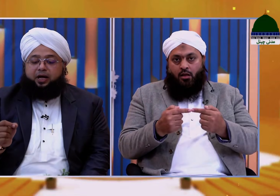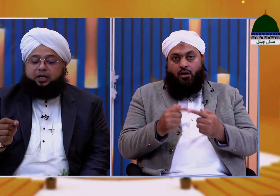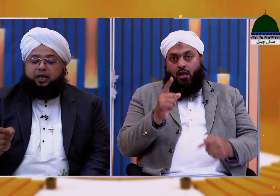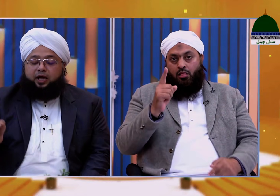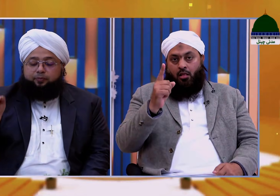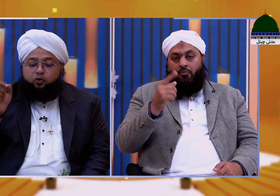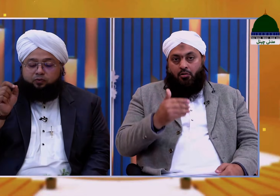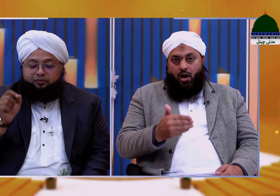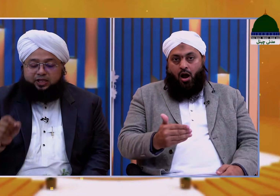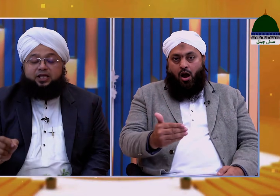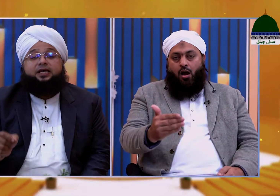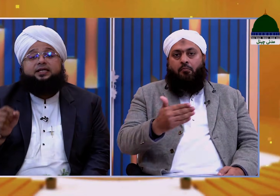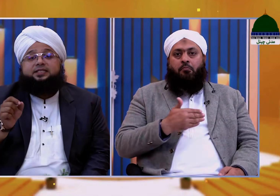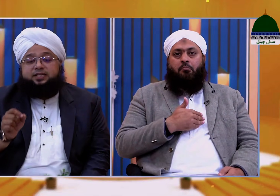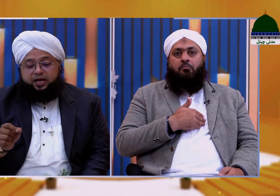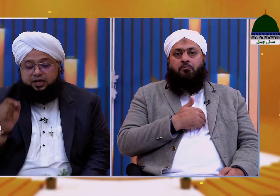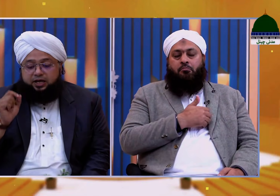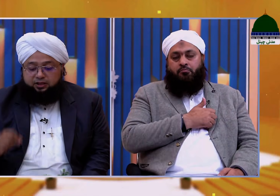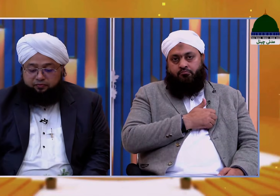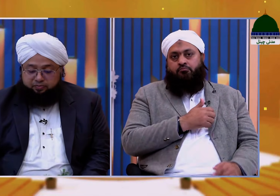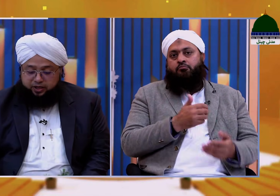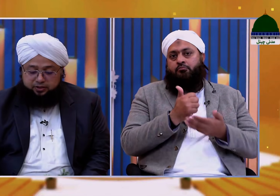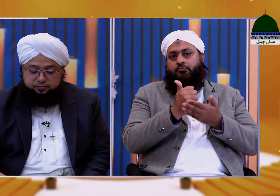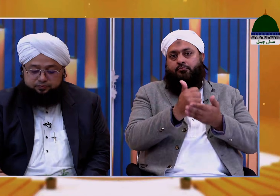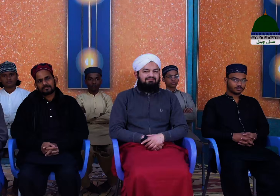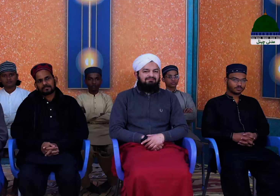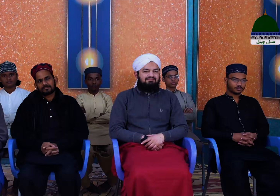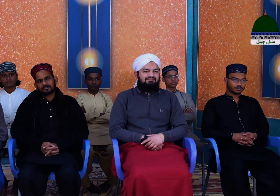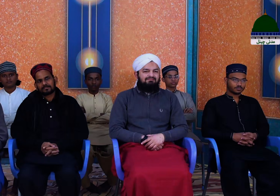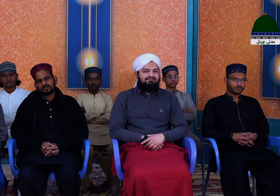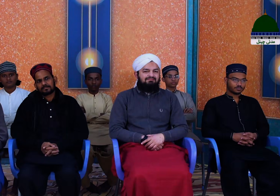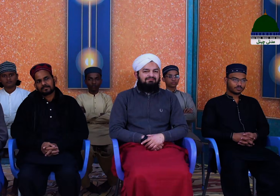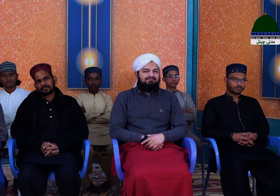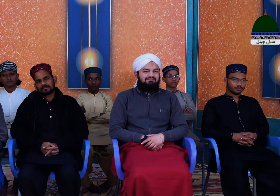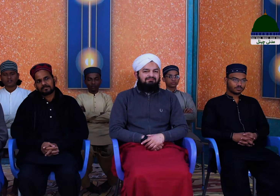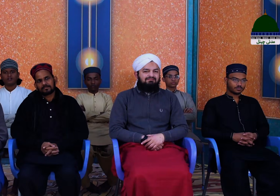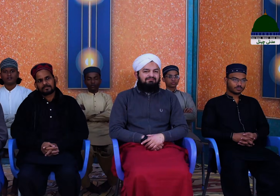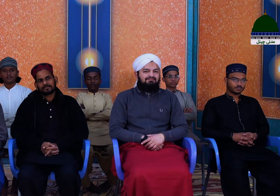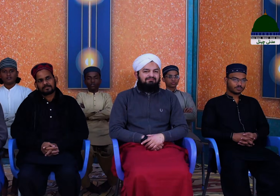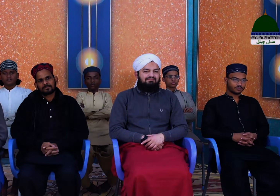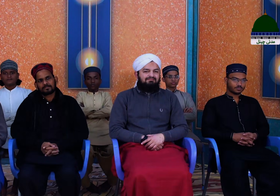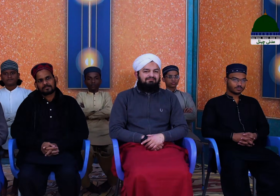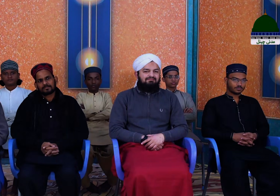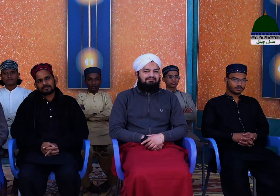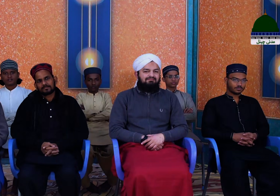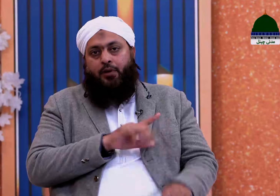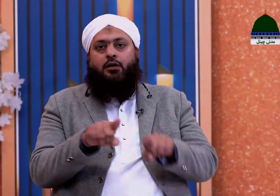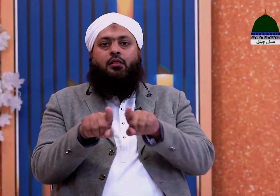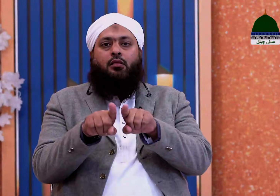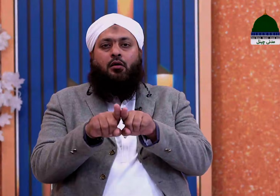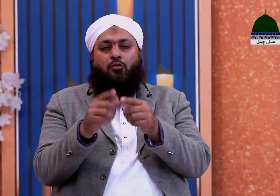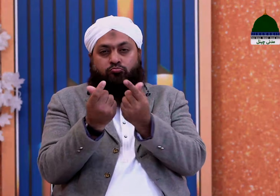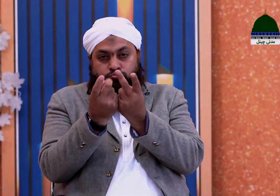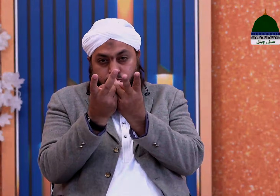اللہ پاک نے آپ کو وفات ظاہری عطا فرمائی۔ اعتکاف کرنے والوں کو سنت پر عمل کرنے کے ساتھ ساتھ